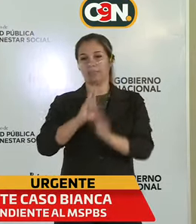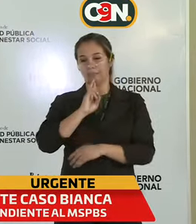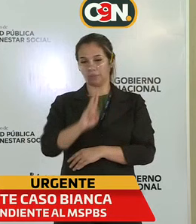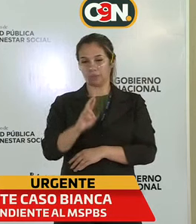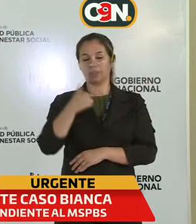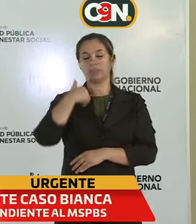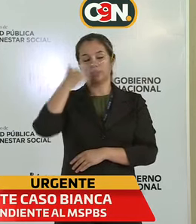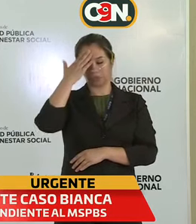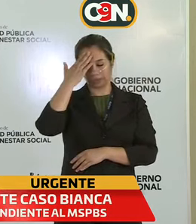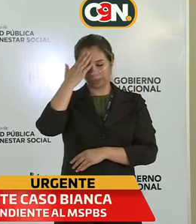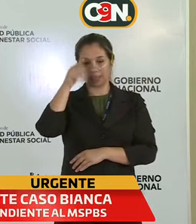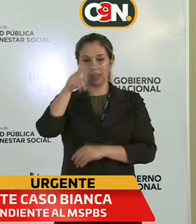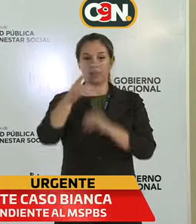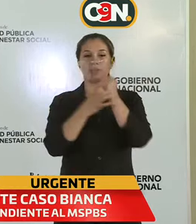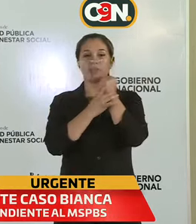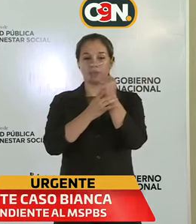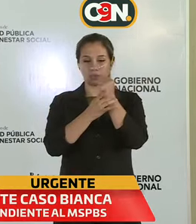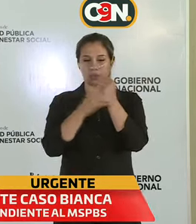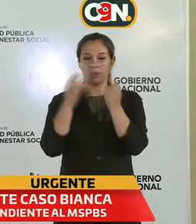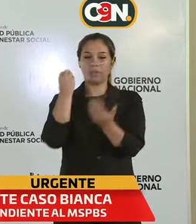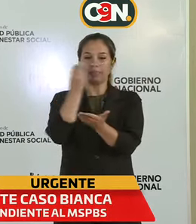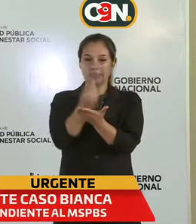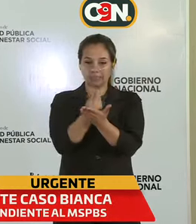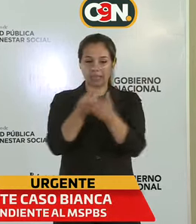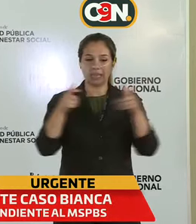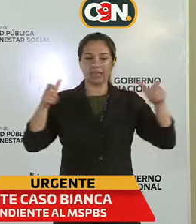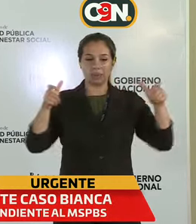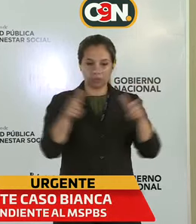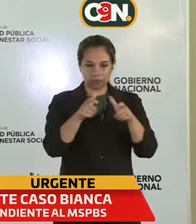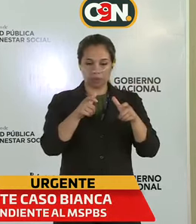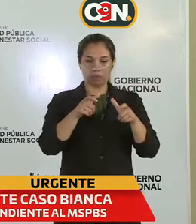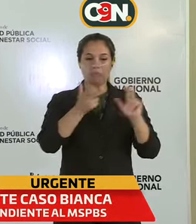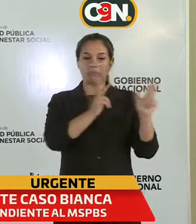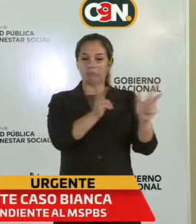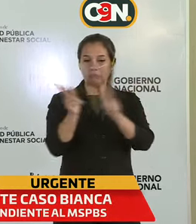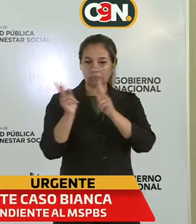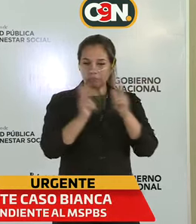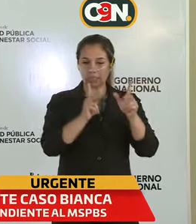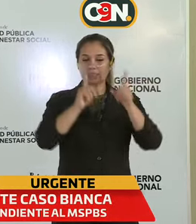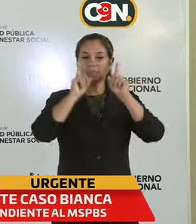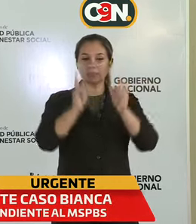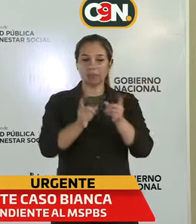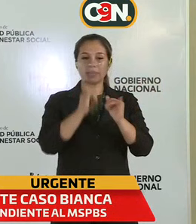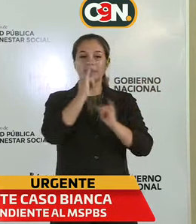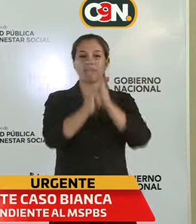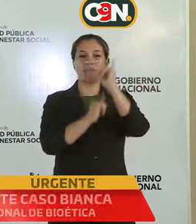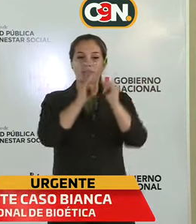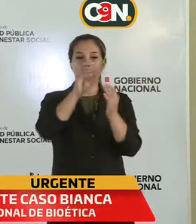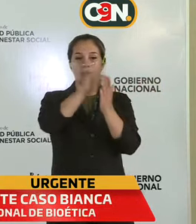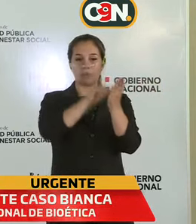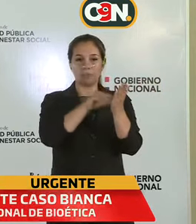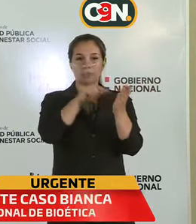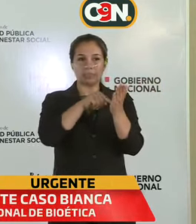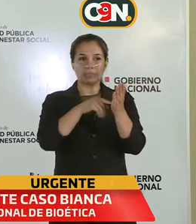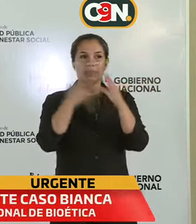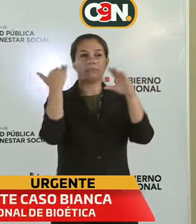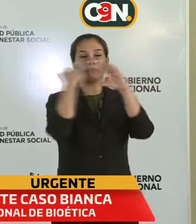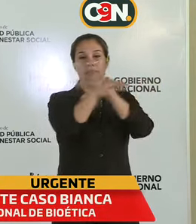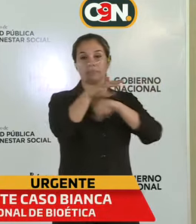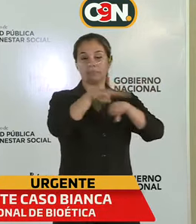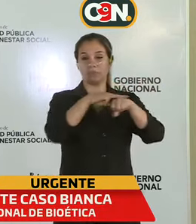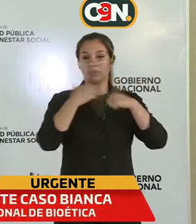el médico tratante estuvo en esa discusión y en ese informe que enviaron al Ministerio de